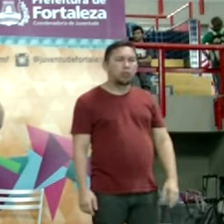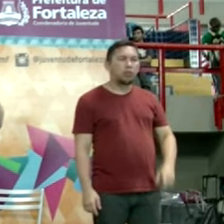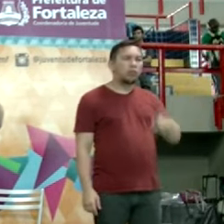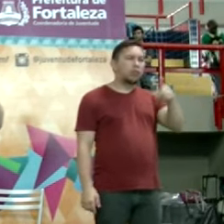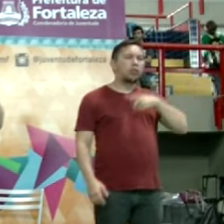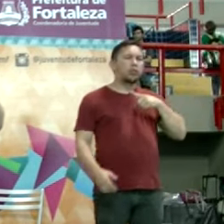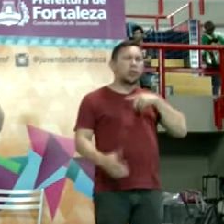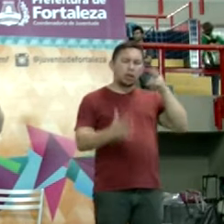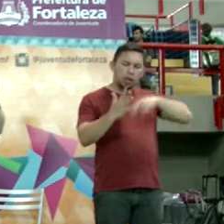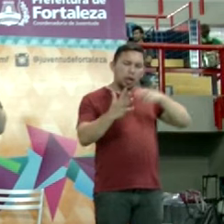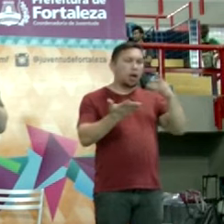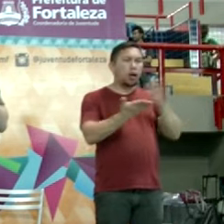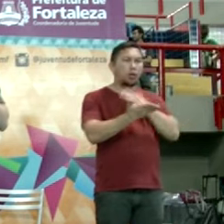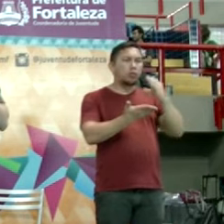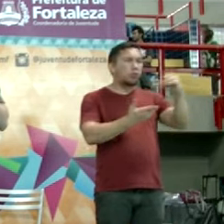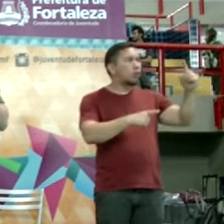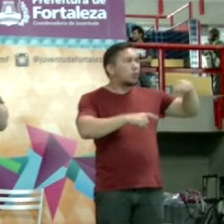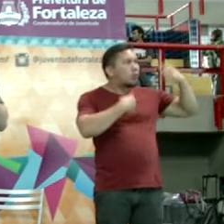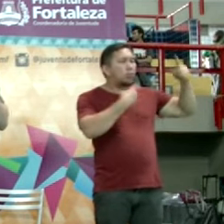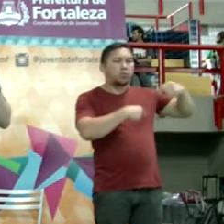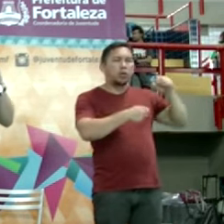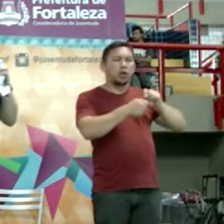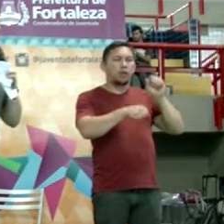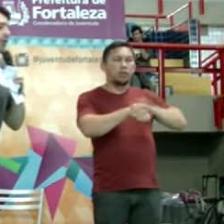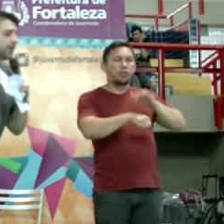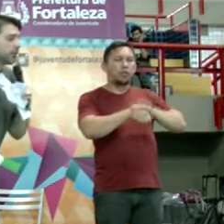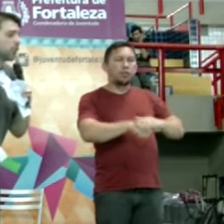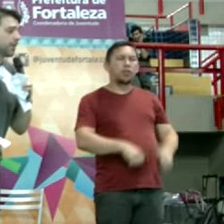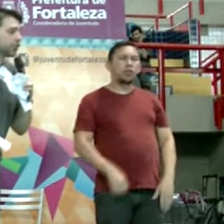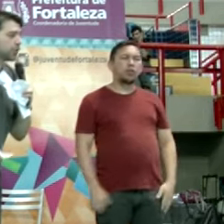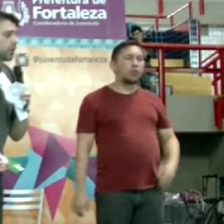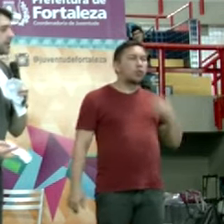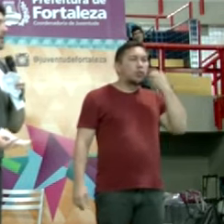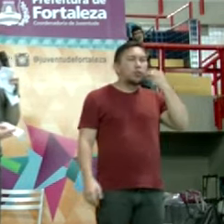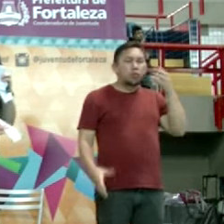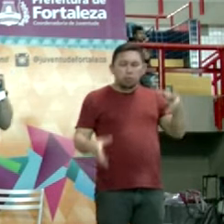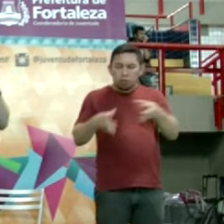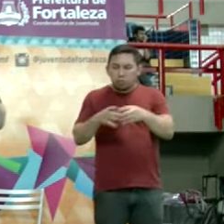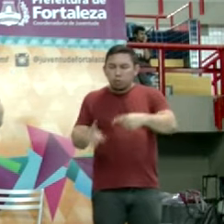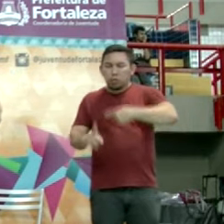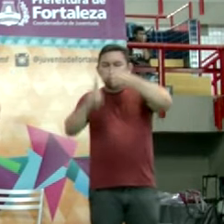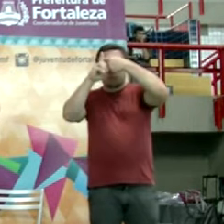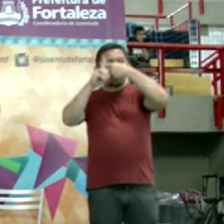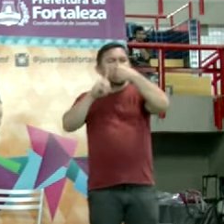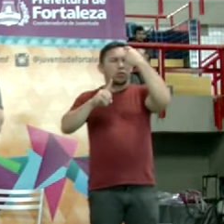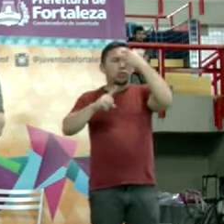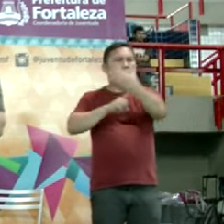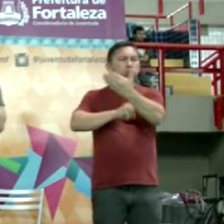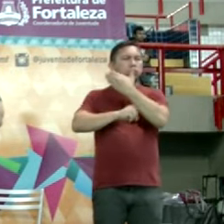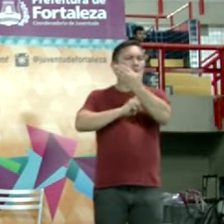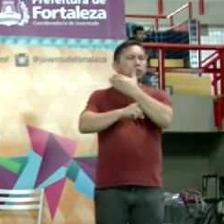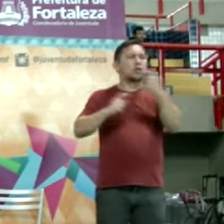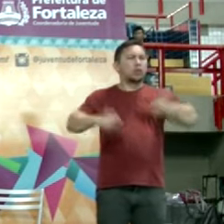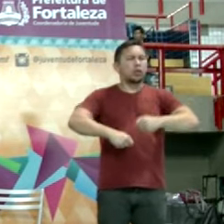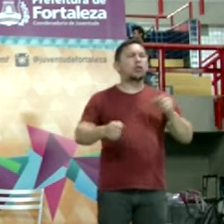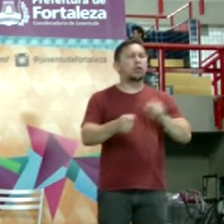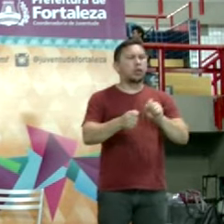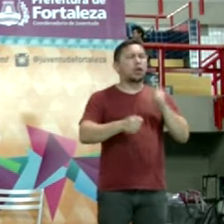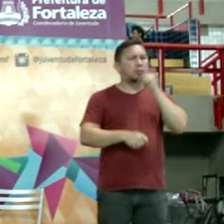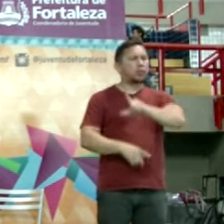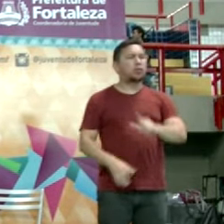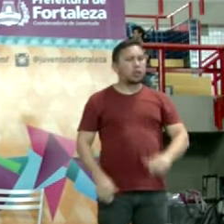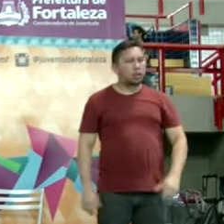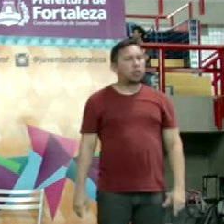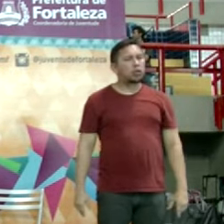Leia biografias, leia livros que incentivem você a fazer isso. Conviva com pessoas que não acham que as coisas são impossíveis na